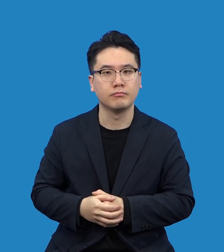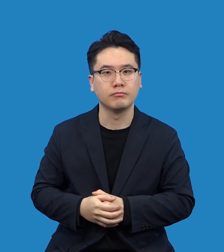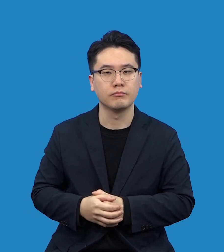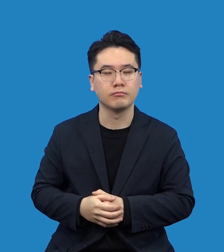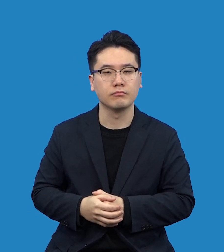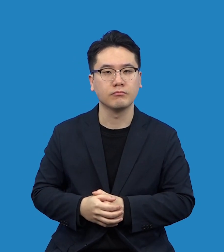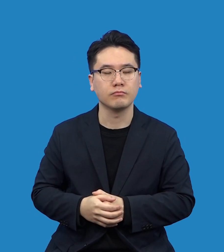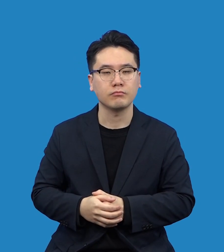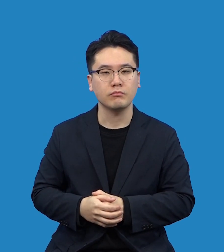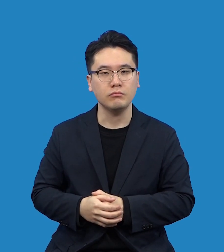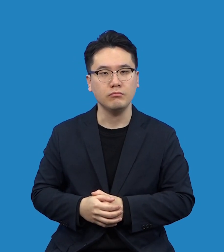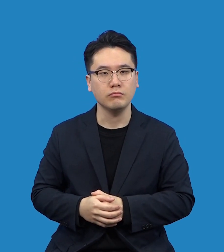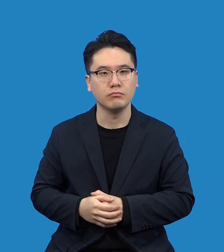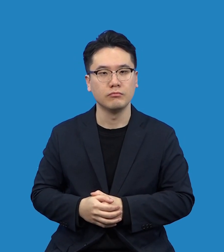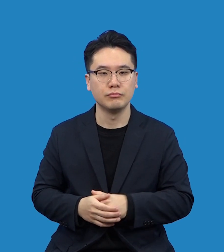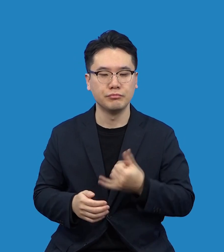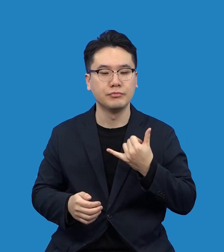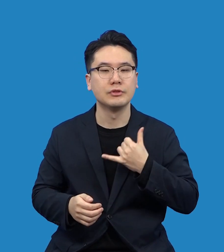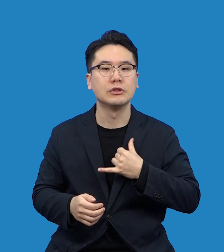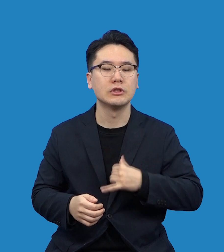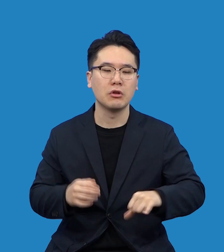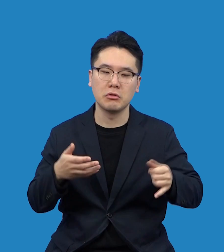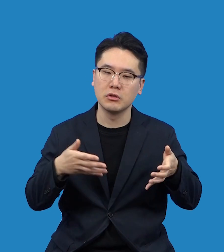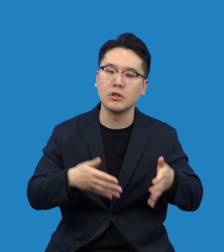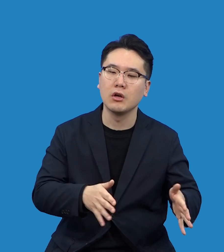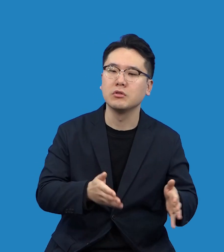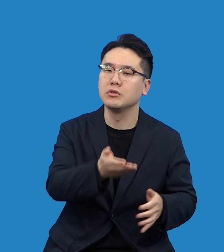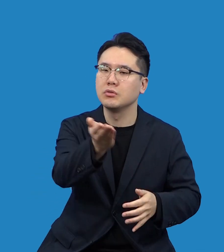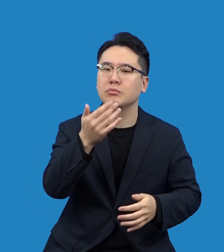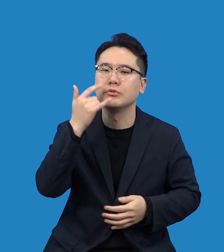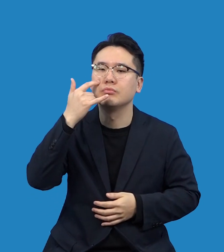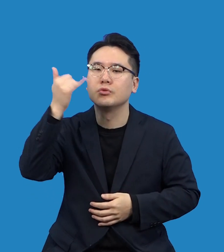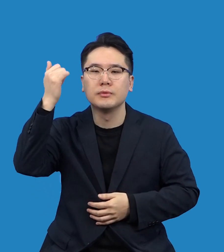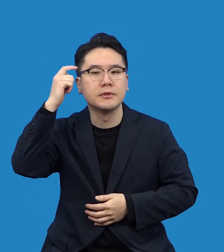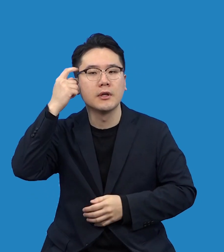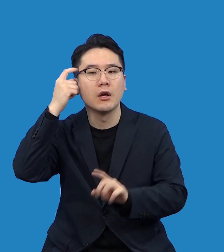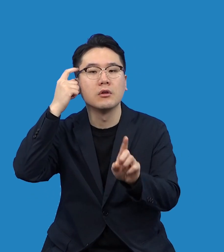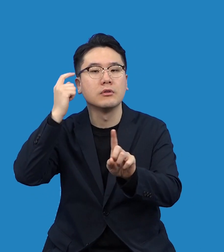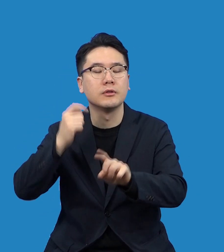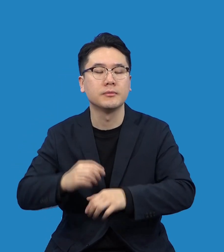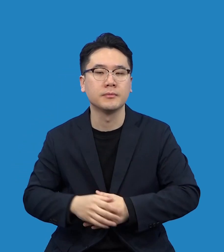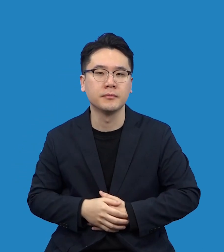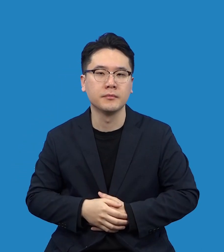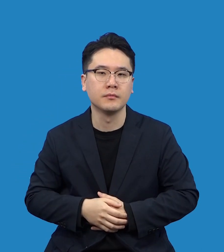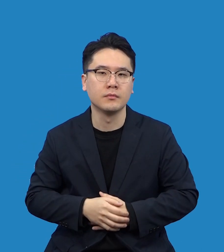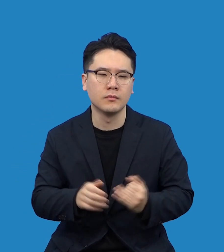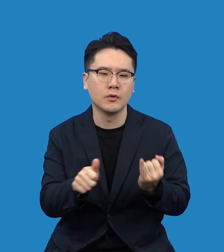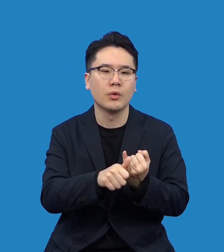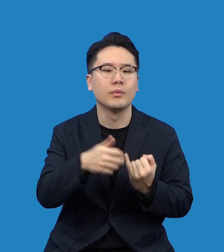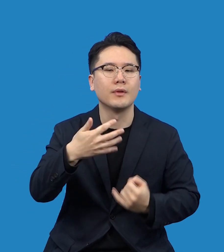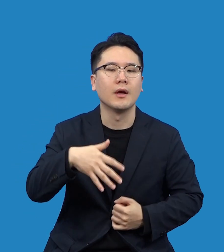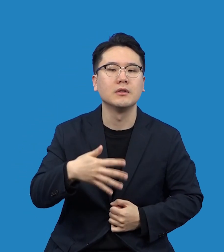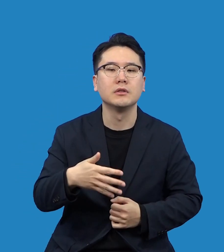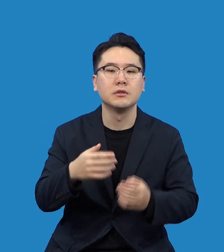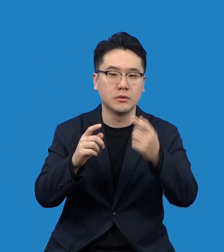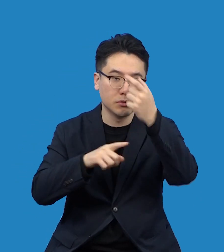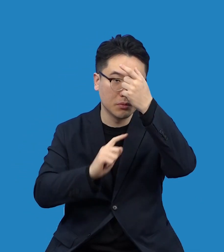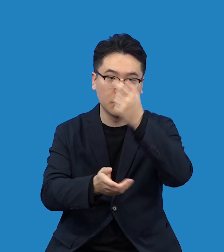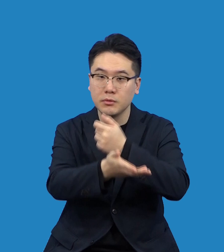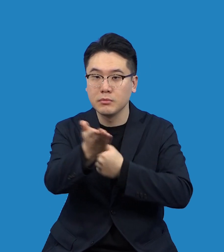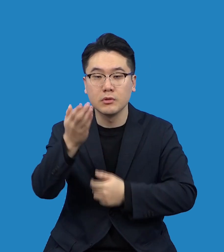자녀를 두신 우리 부모님들의 생각은 어떻습니까? 아직 결혼하지 않는 우리 젊은 성도님들 생각은